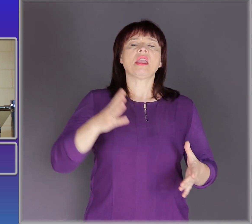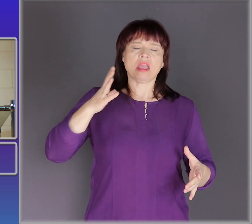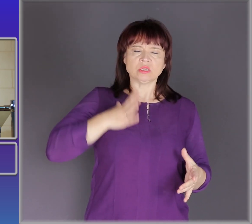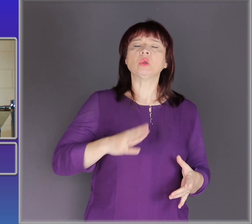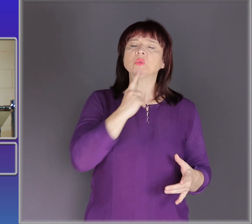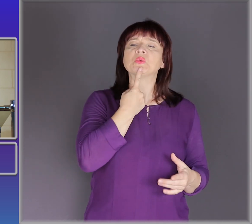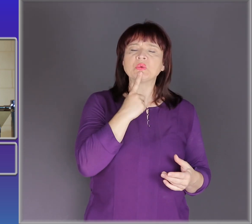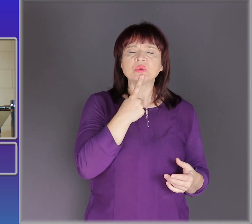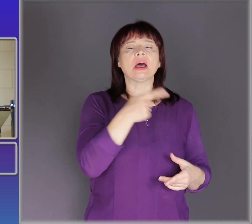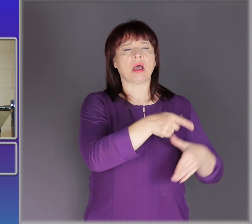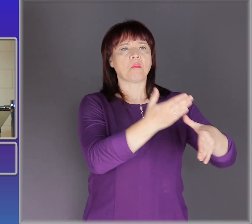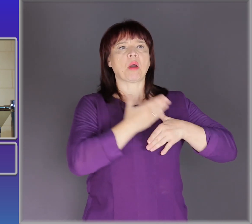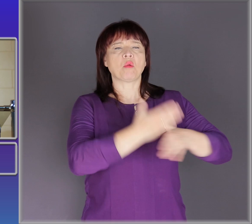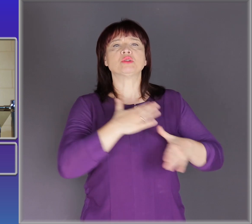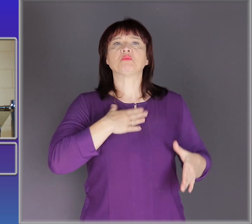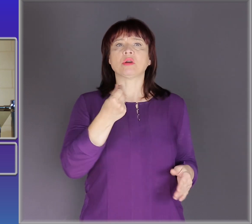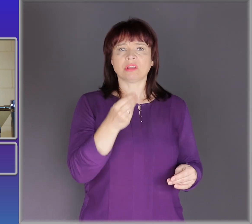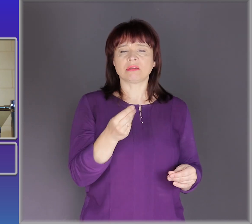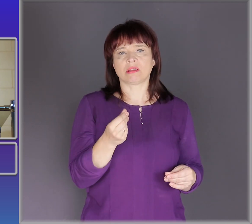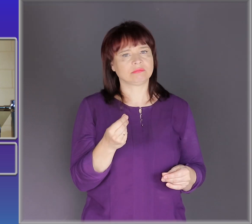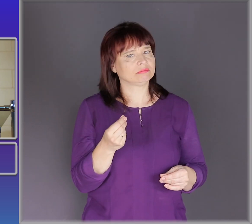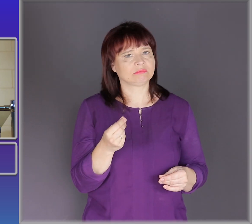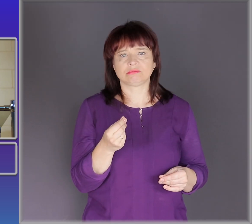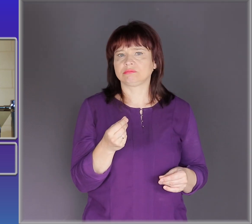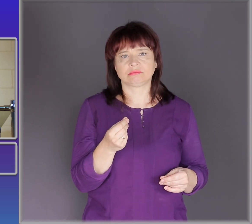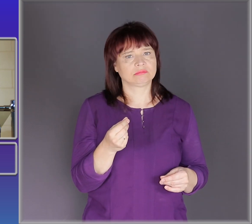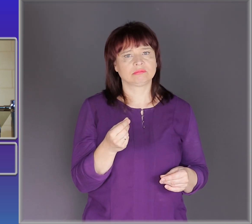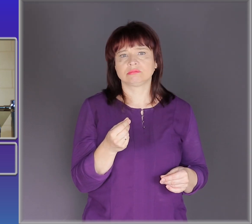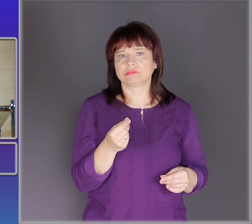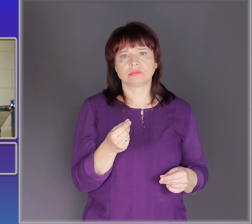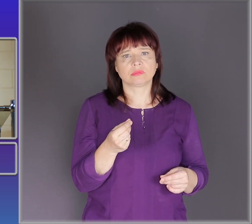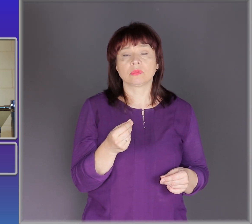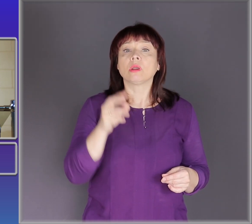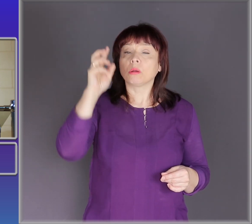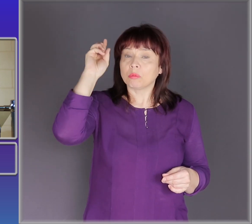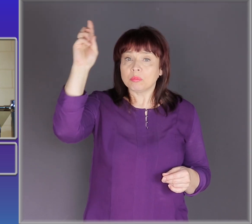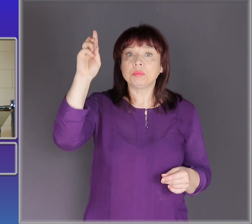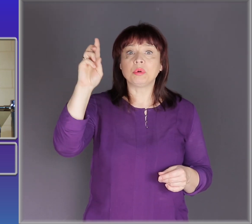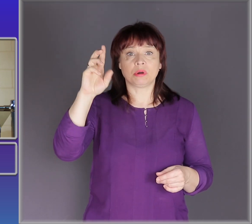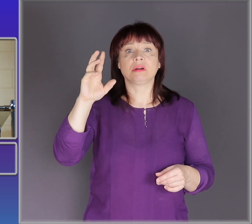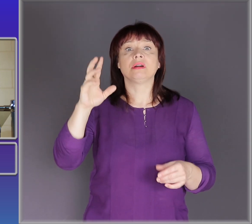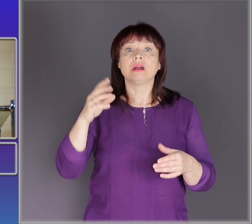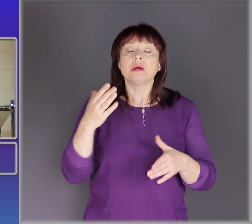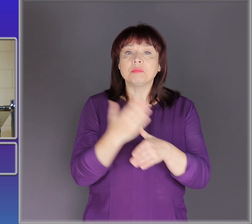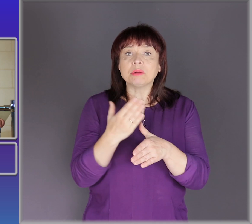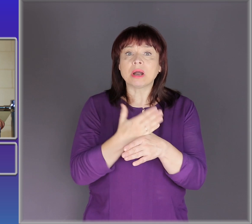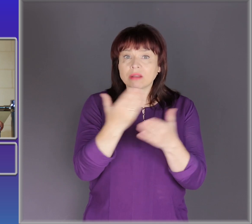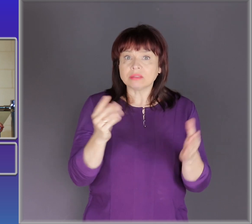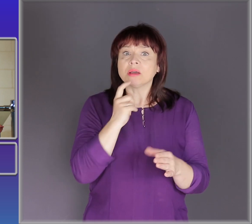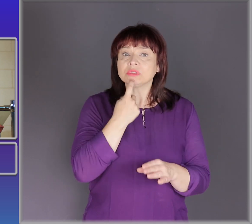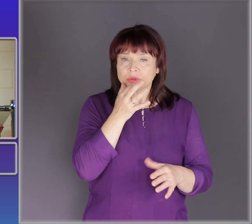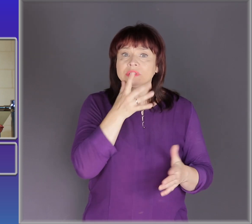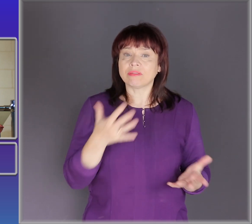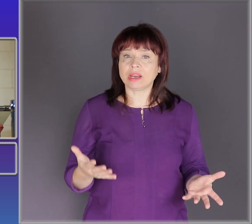эти кризисы вырваться на свободу послушайте не обязательно бог помогает проходить самые